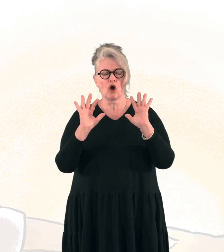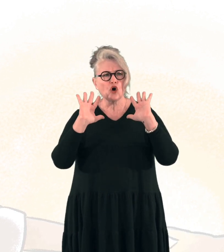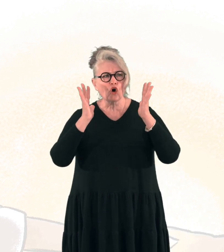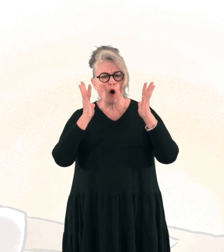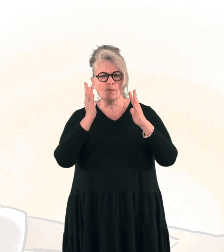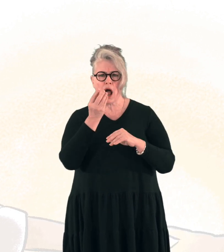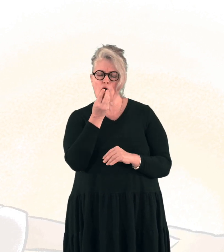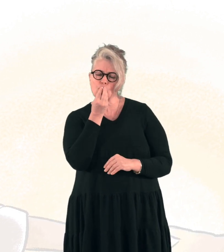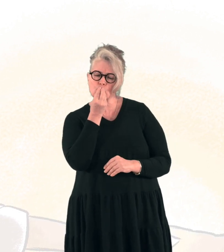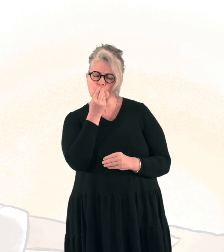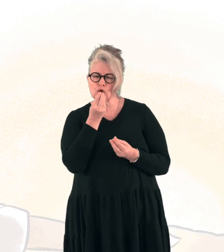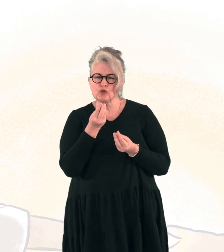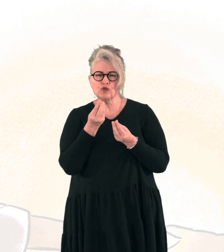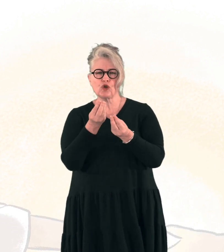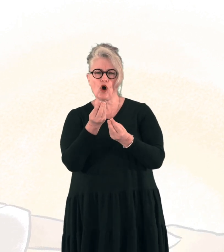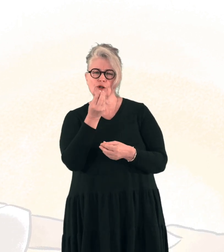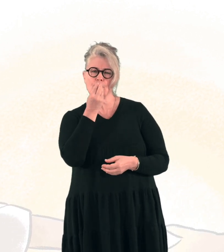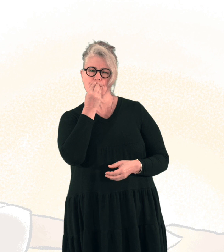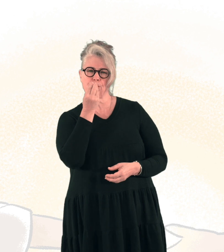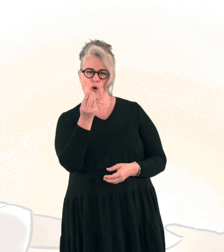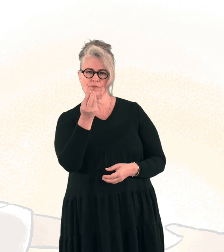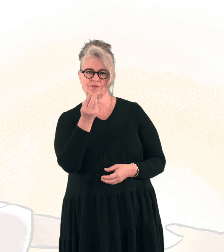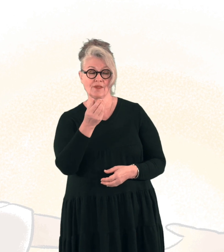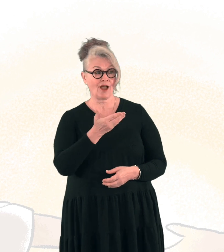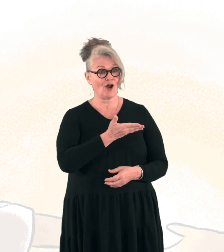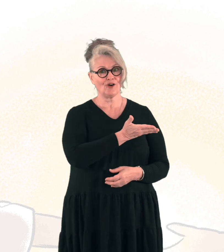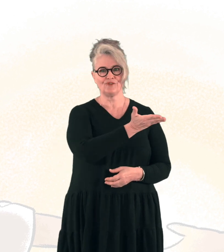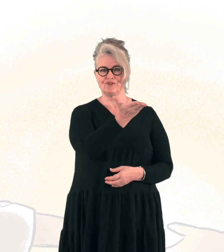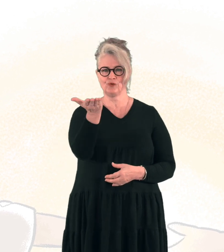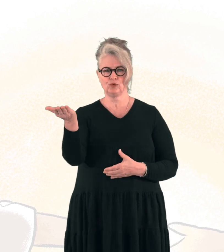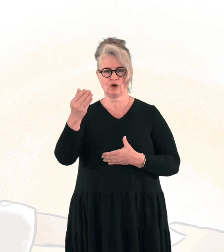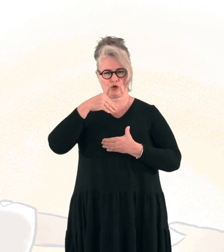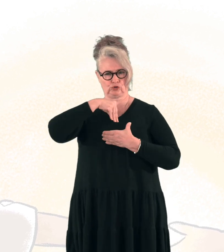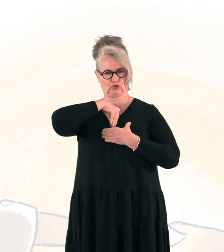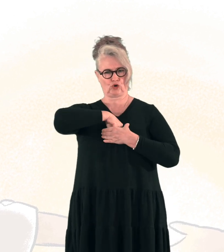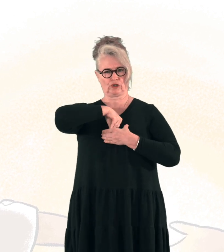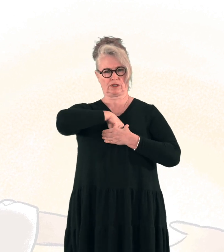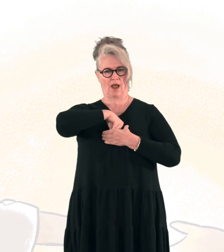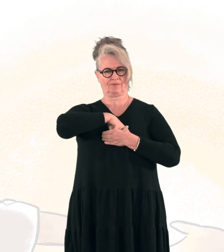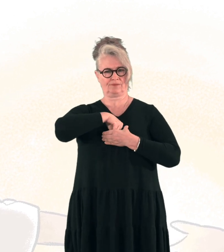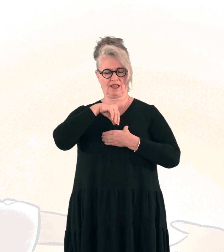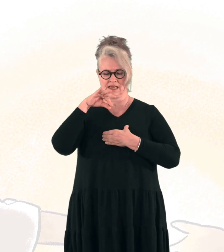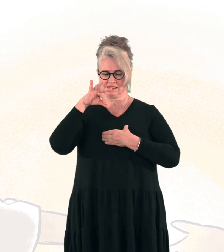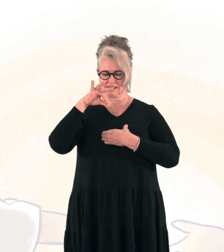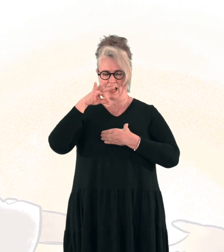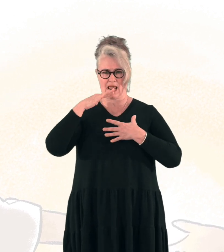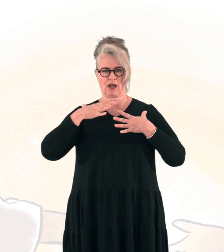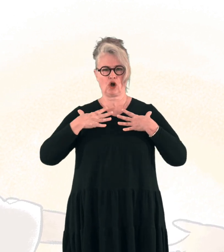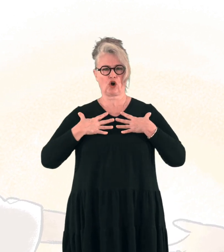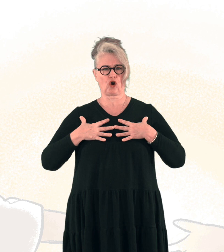bon goût ayez du sel en vous-même et vivez en paix